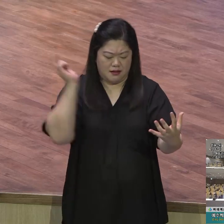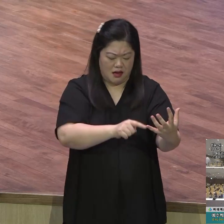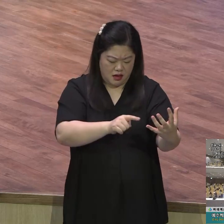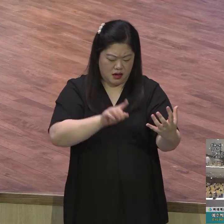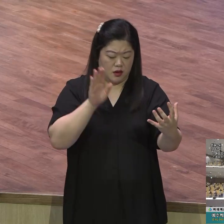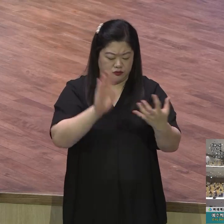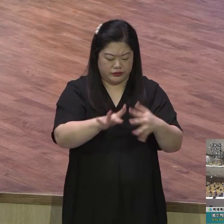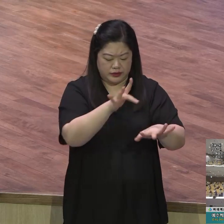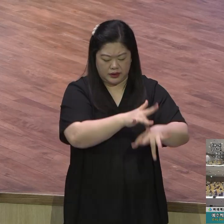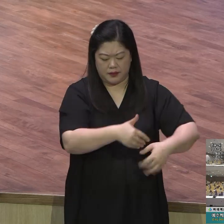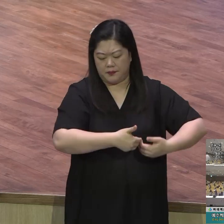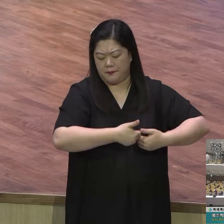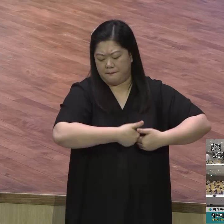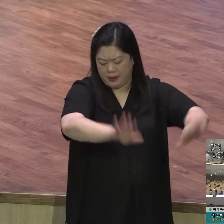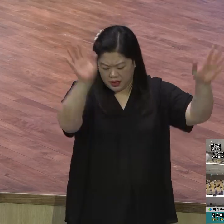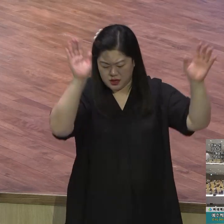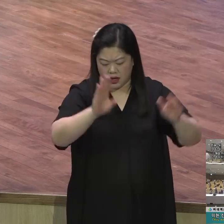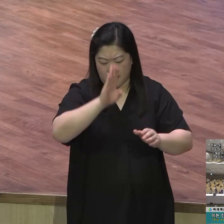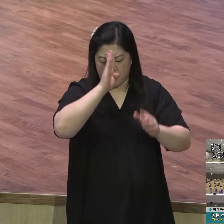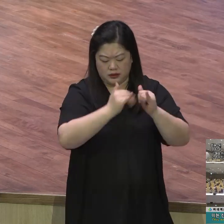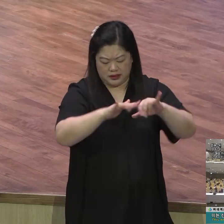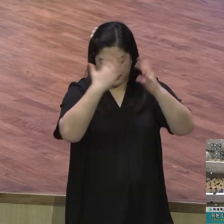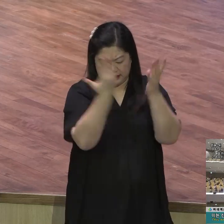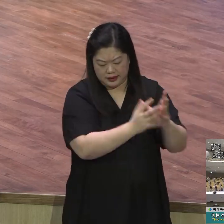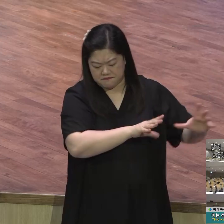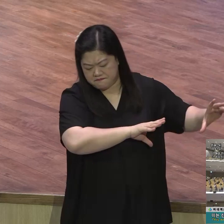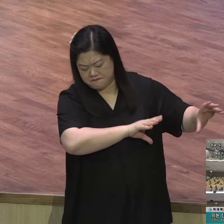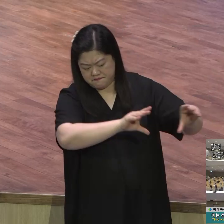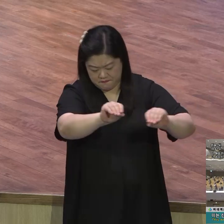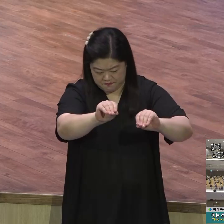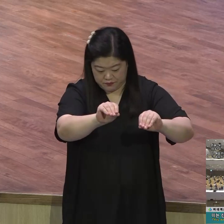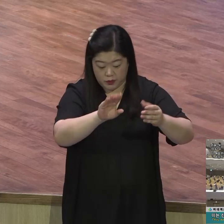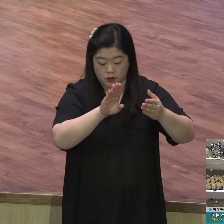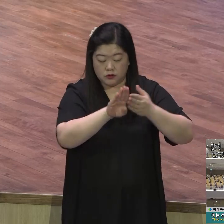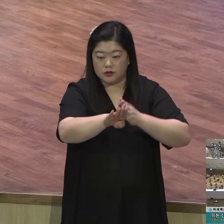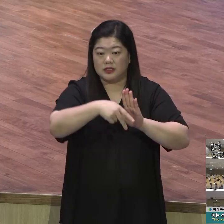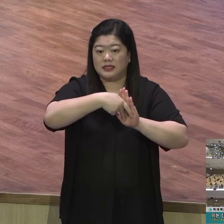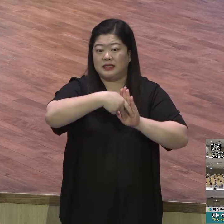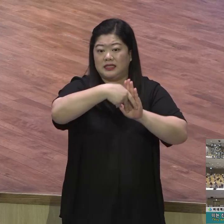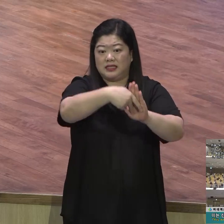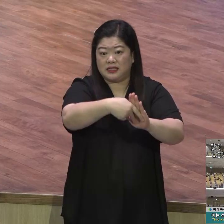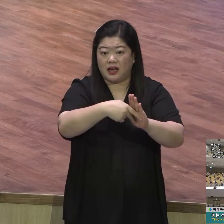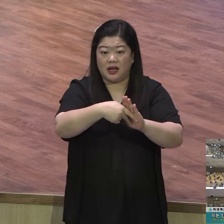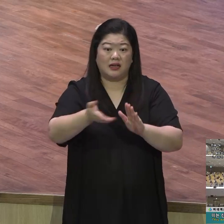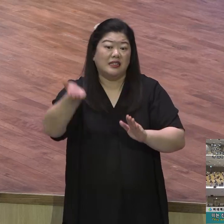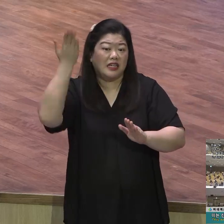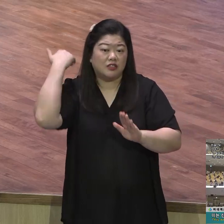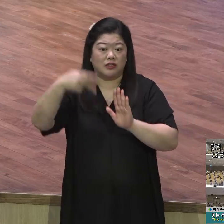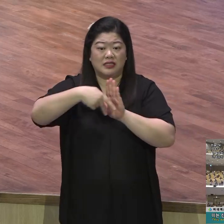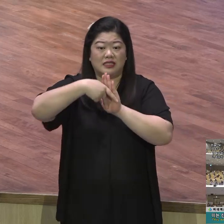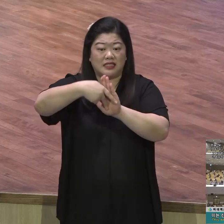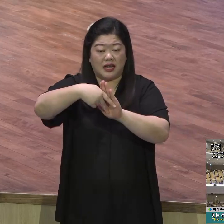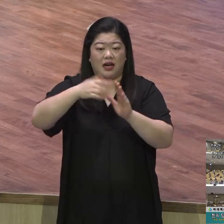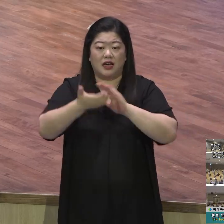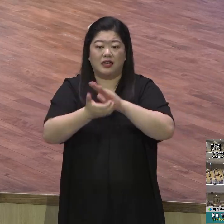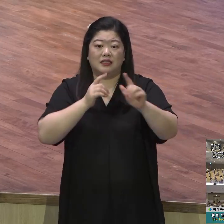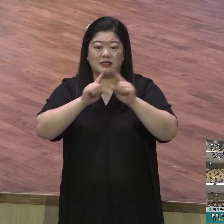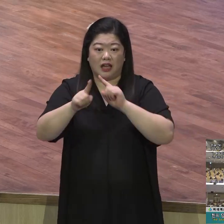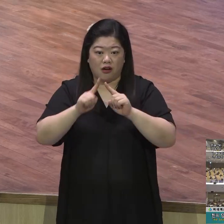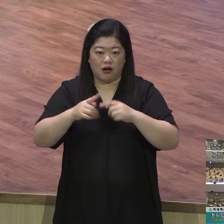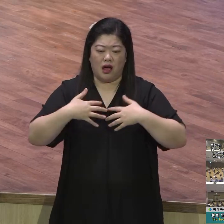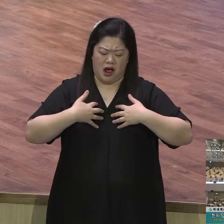쫓아내시고 병든 자들을 다 고치시니 이는 선지자 이사회를 통하여 하신 말씀에 우리의 연약한